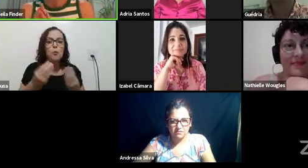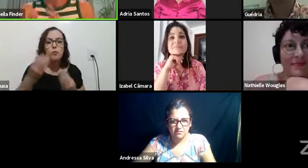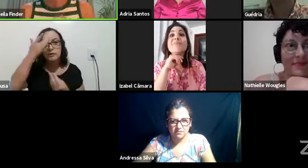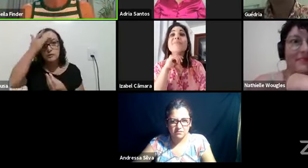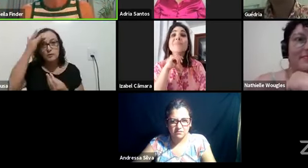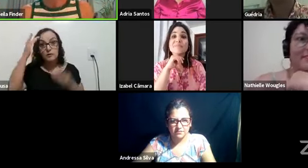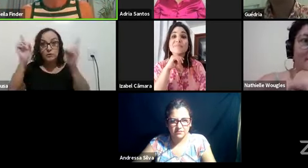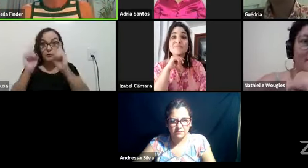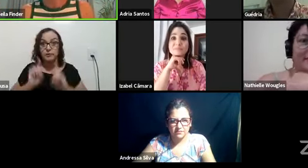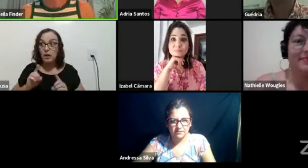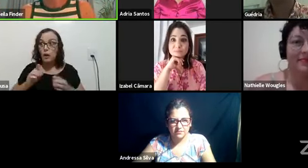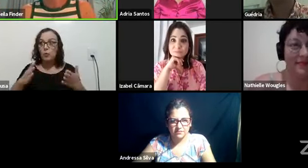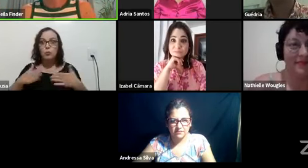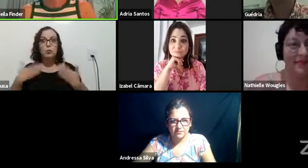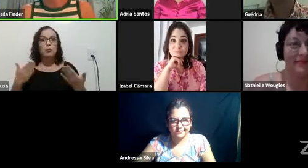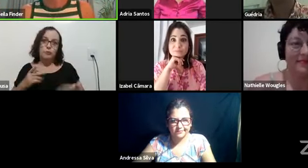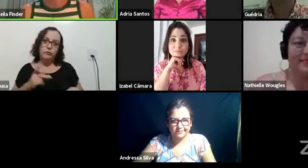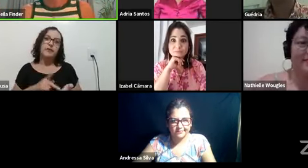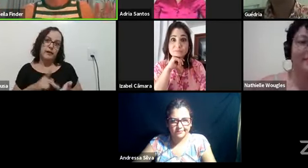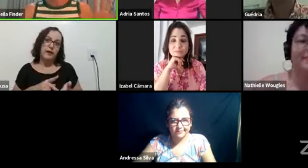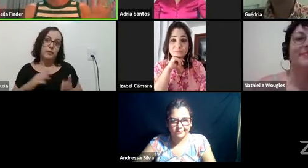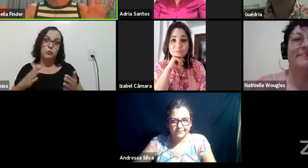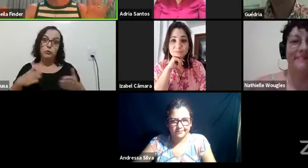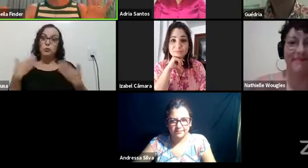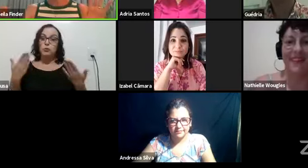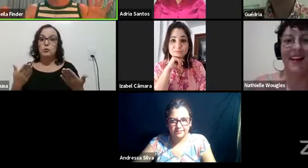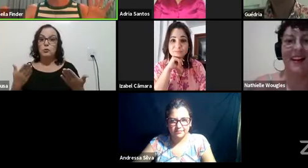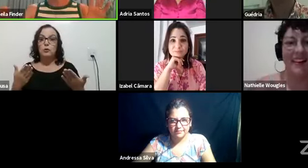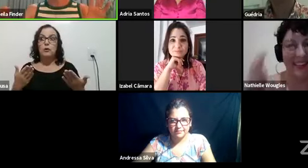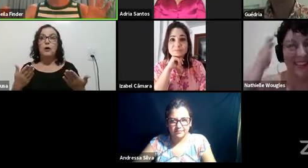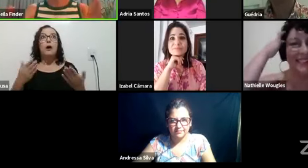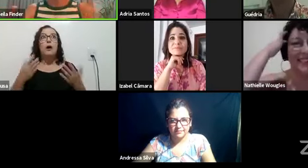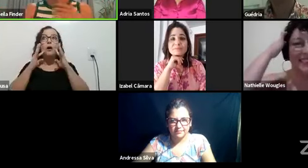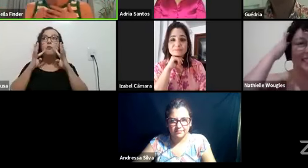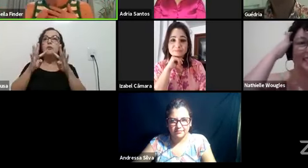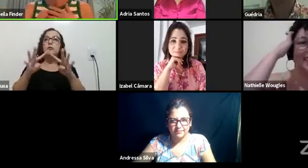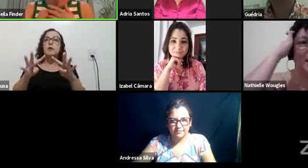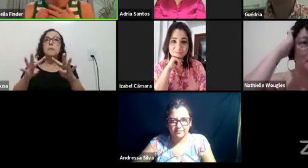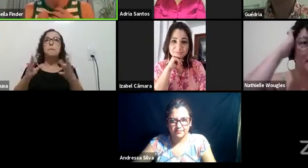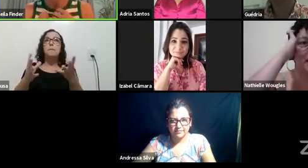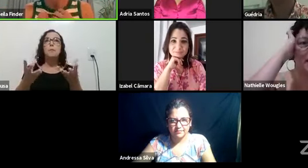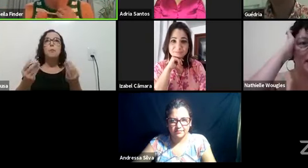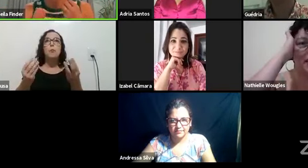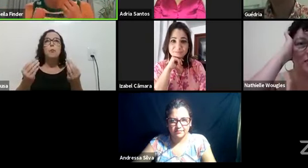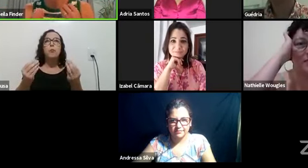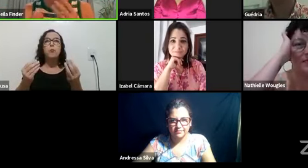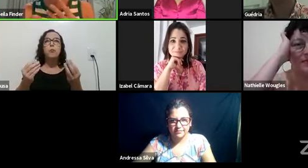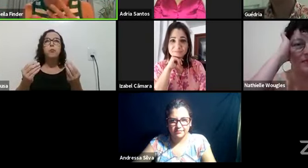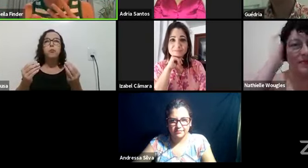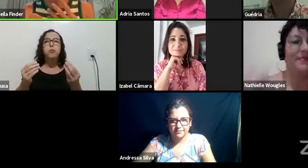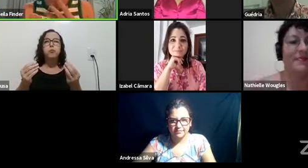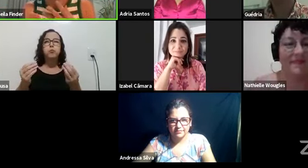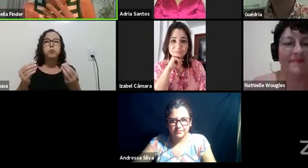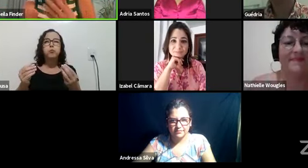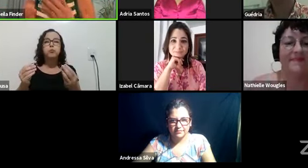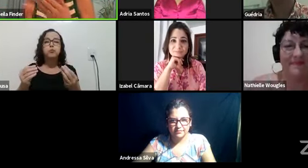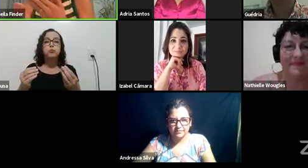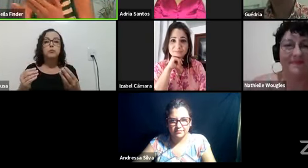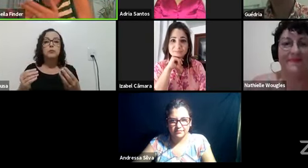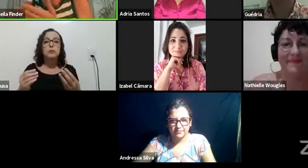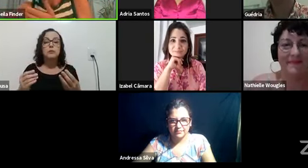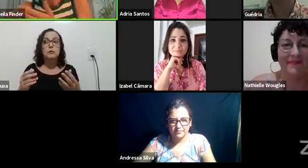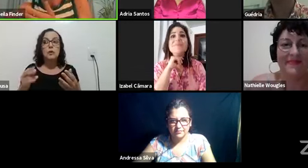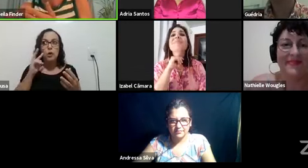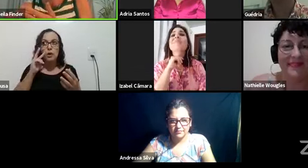vou ser sincera que realmente para mim foi, eu fiquei meia... assim, gente, mas a minha deficiência é tão pequena, será que eu